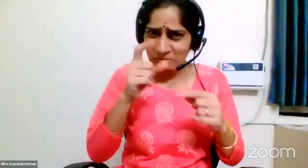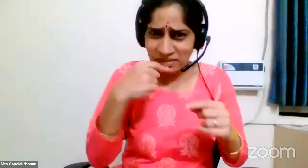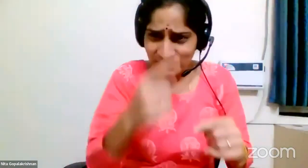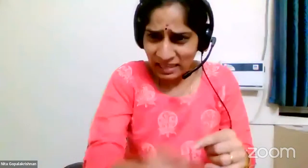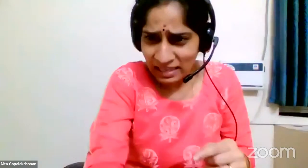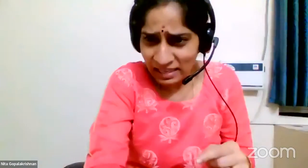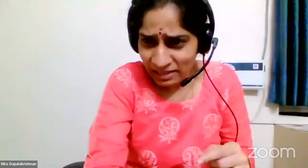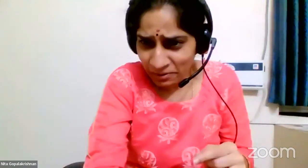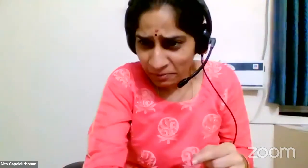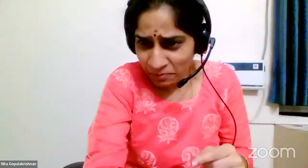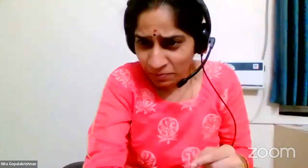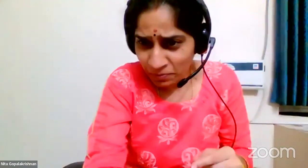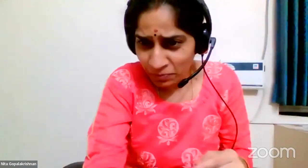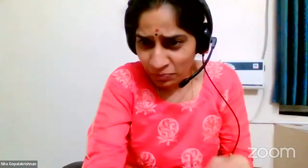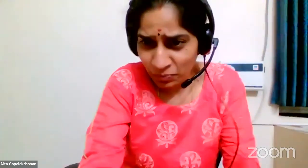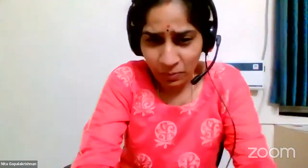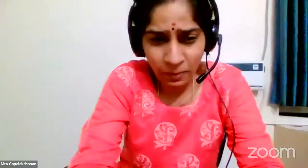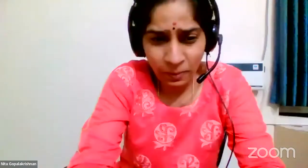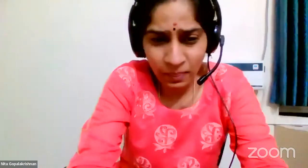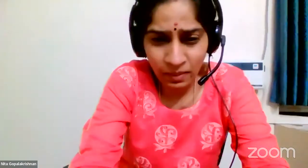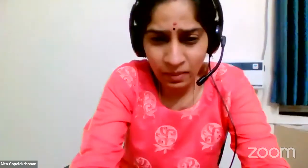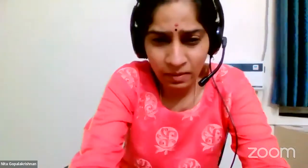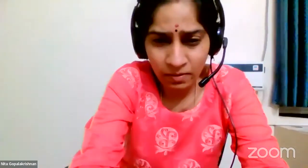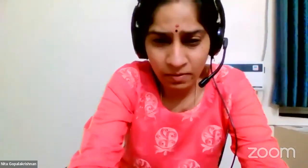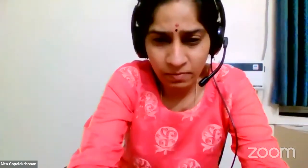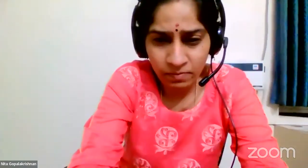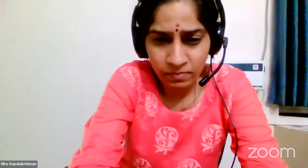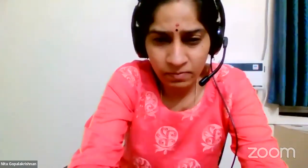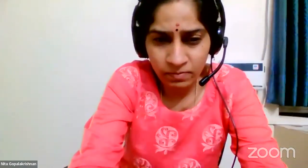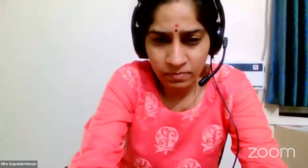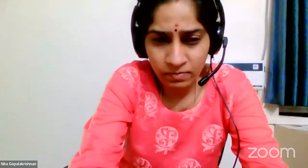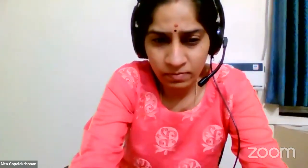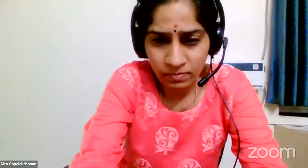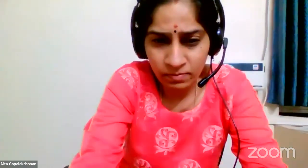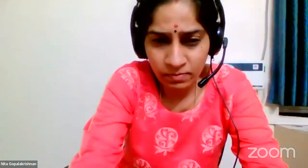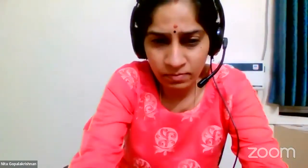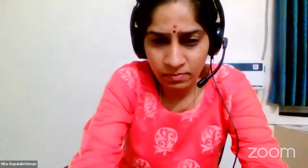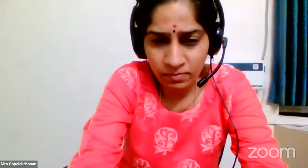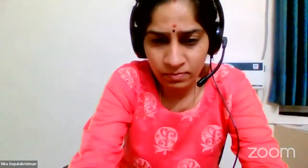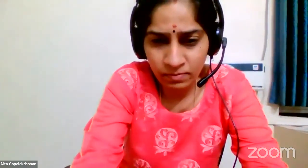ना, सब जगह आपने सुना होगा वर्क इज वर्शिप, कर्म ही पूजा है।